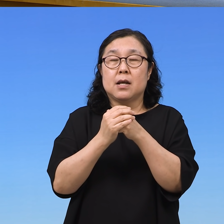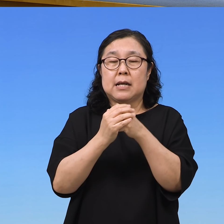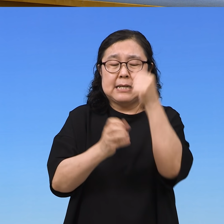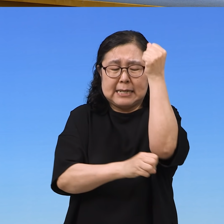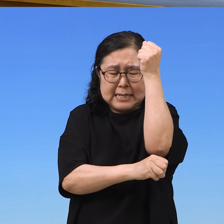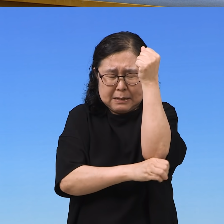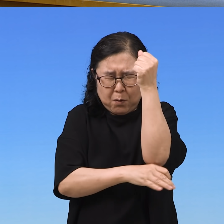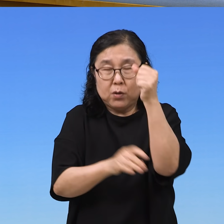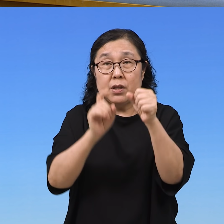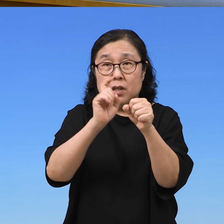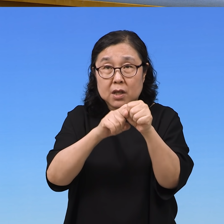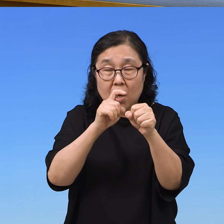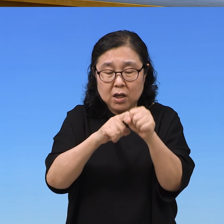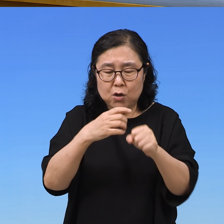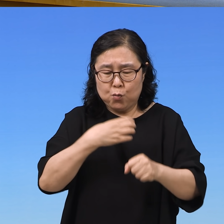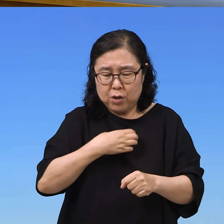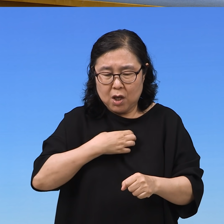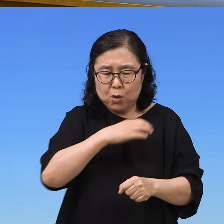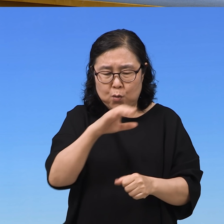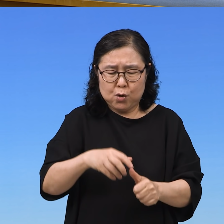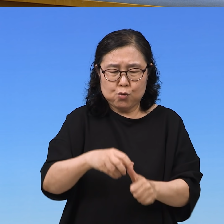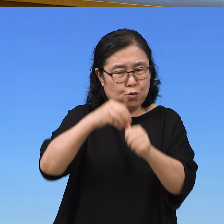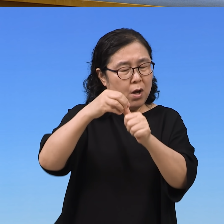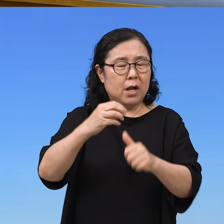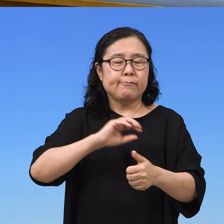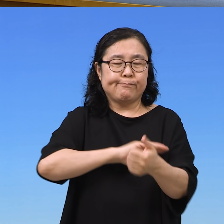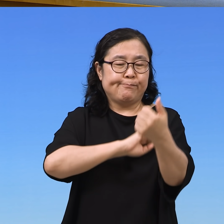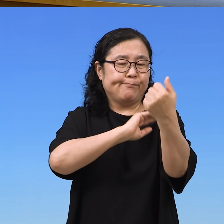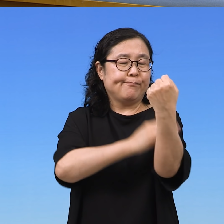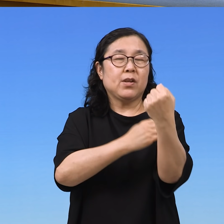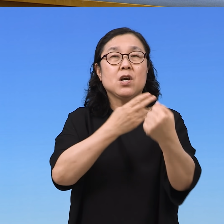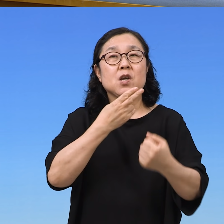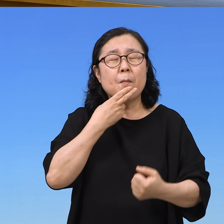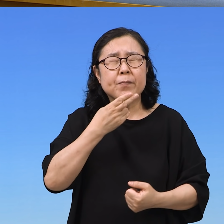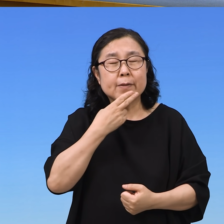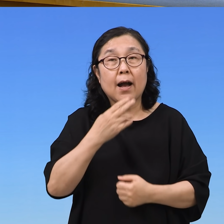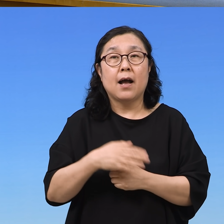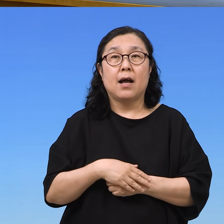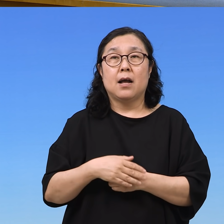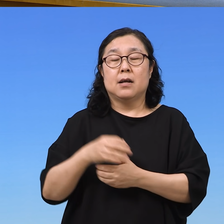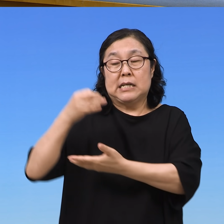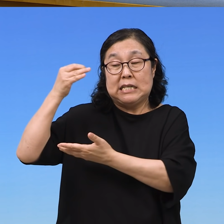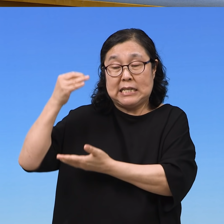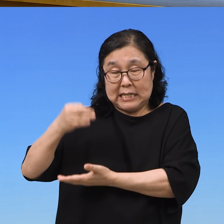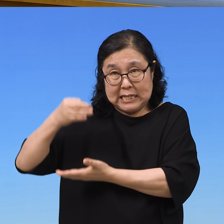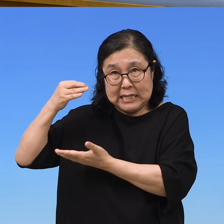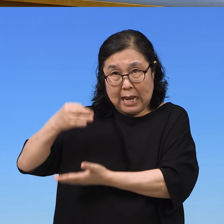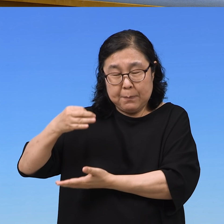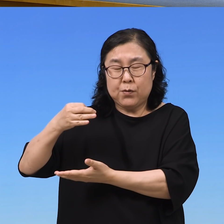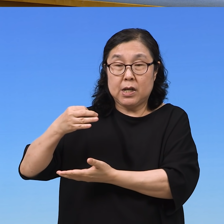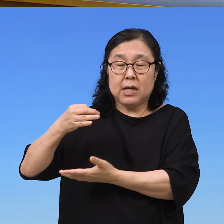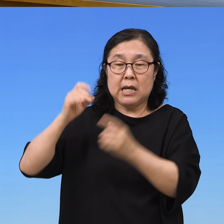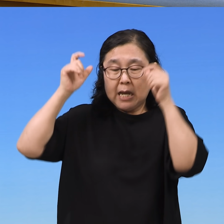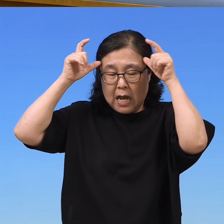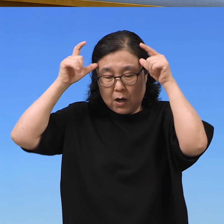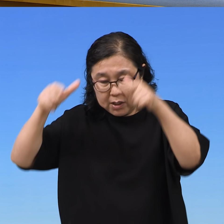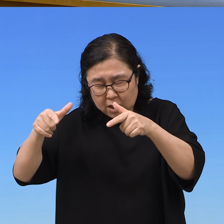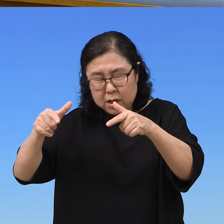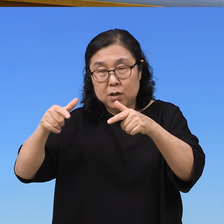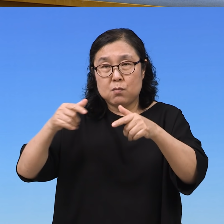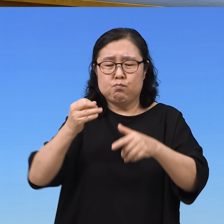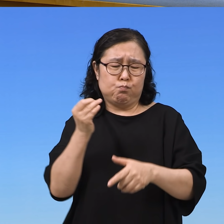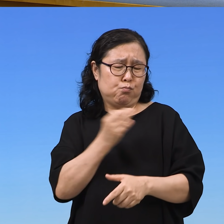본질적인 위기에서 우리를 건져낼 능력이 없다. 재물이 그 어리석은 부자를 구해낼